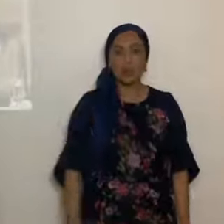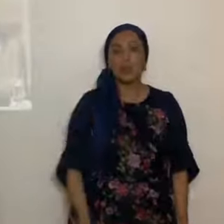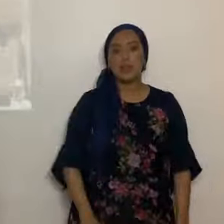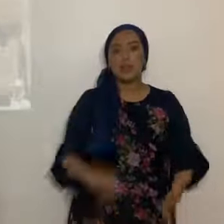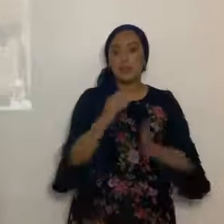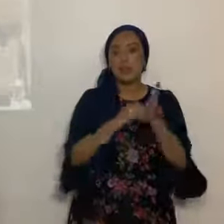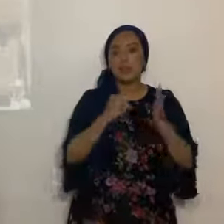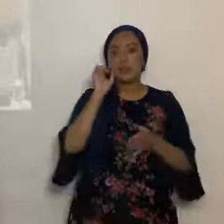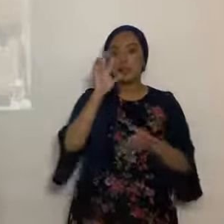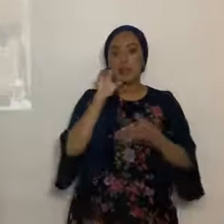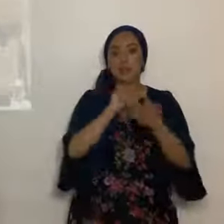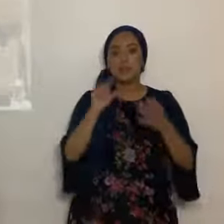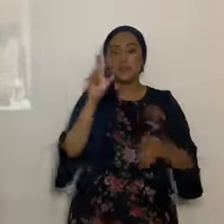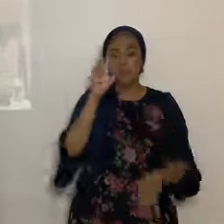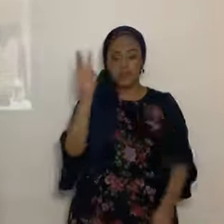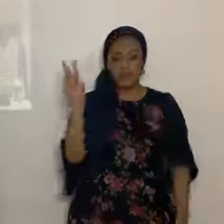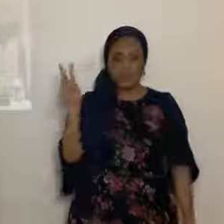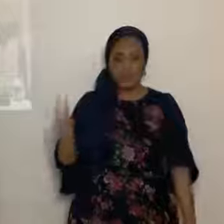5:36.